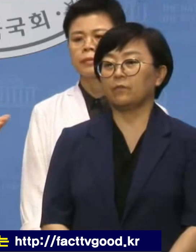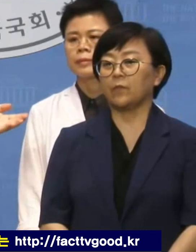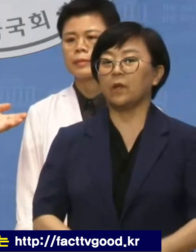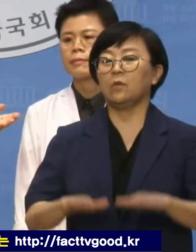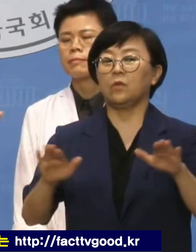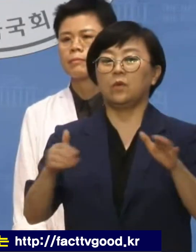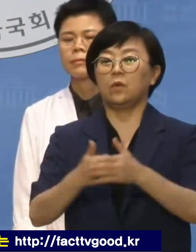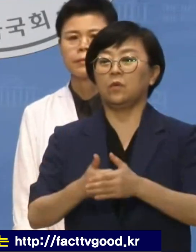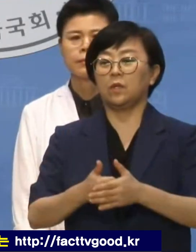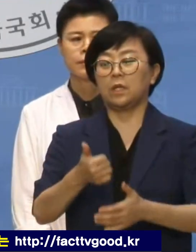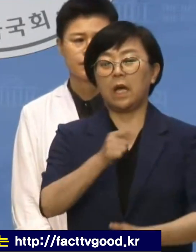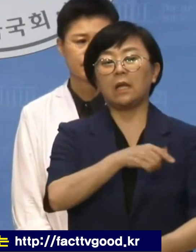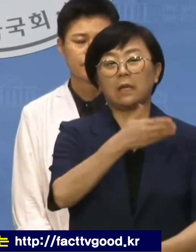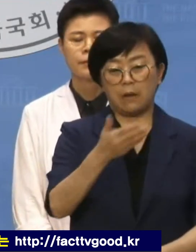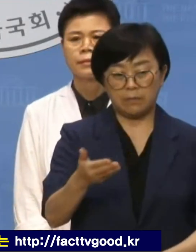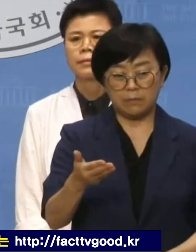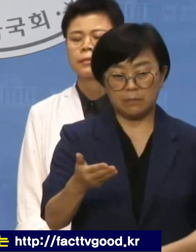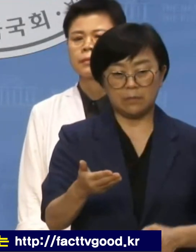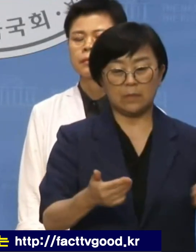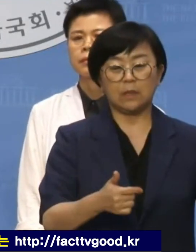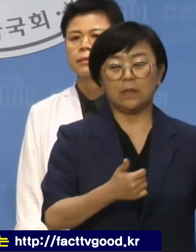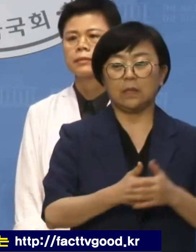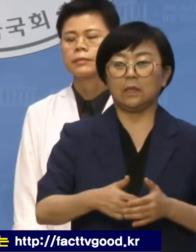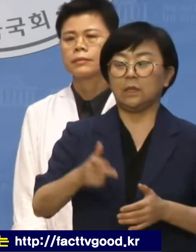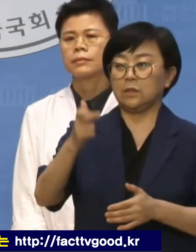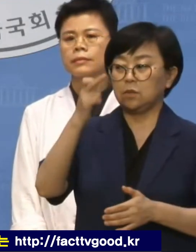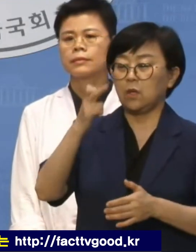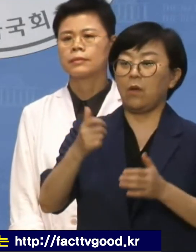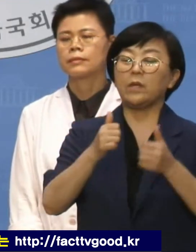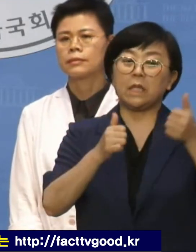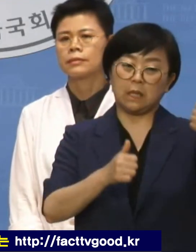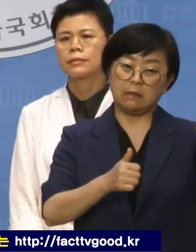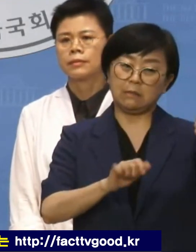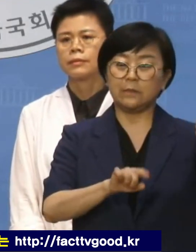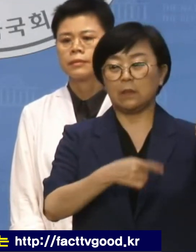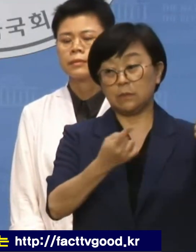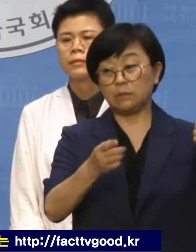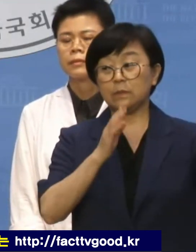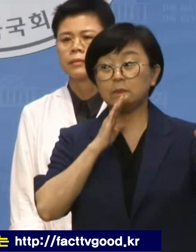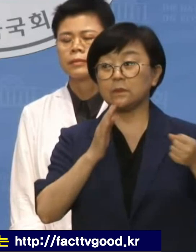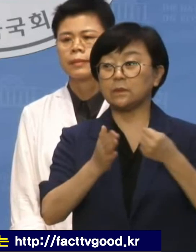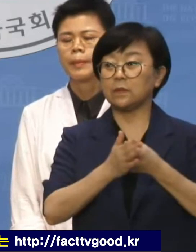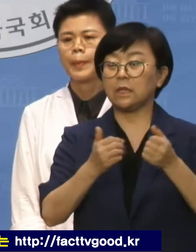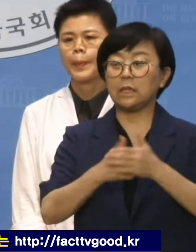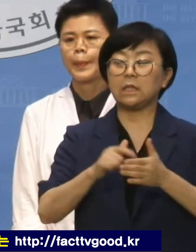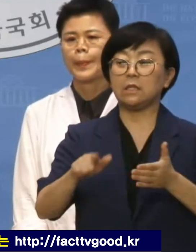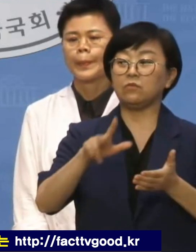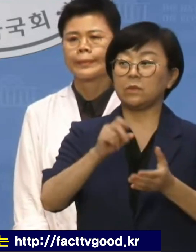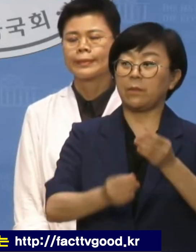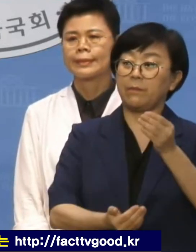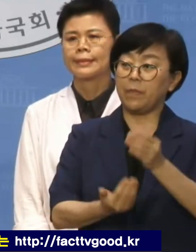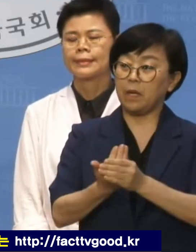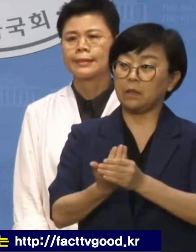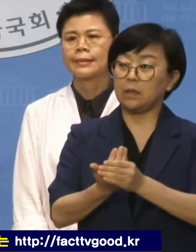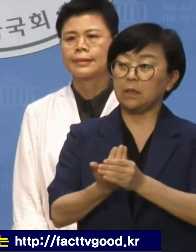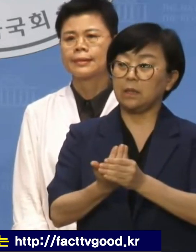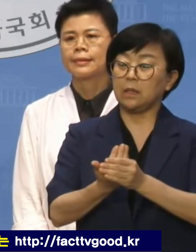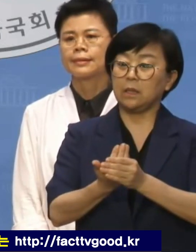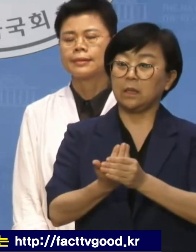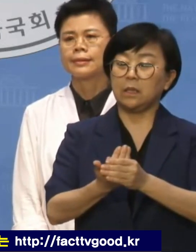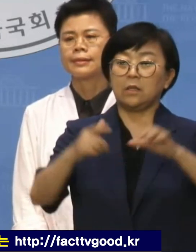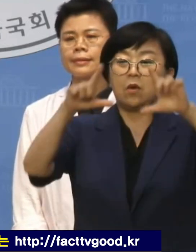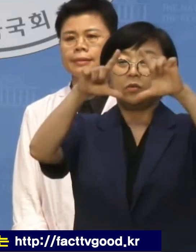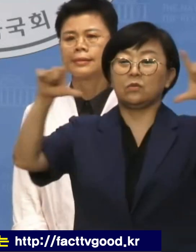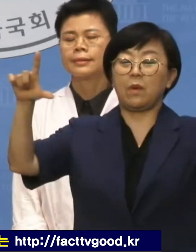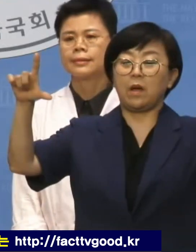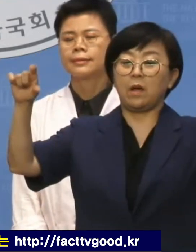오죽하면 우리 오늘 하남 가밀지구 최윤호 총회장이 모셨는데요. 이 이슈가 터졌을 때 가장 화제가 되는